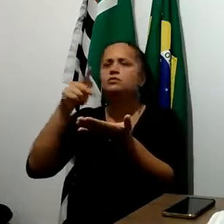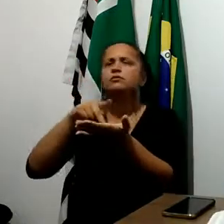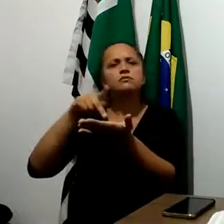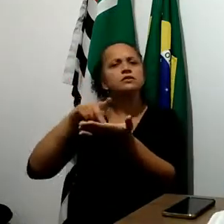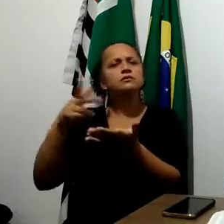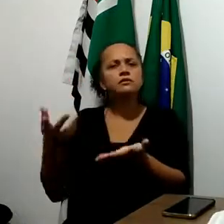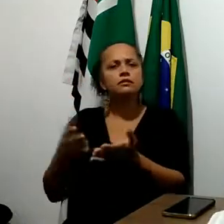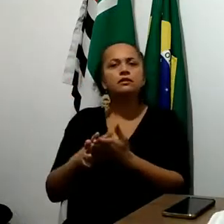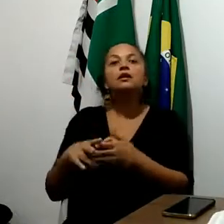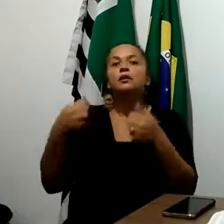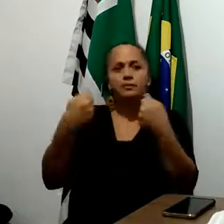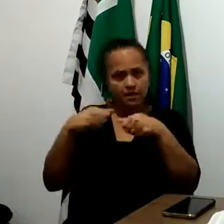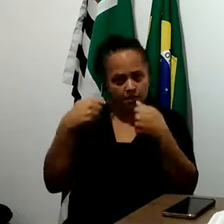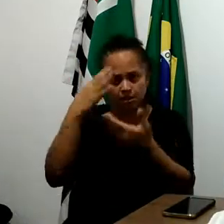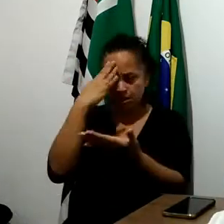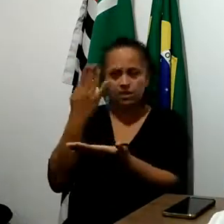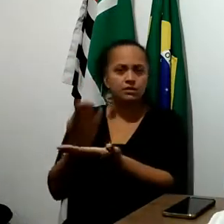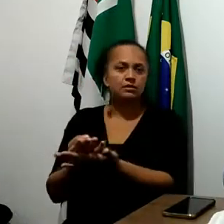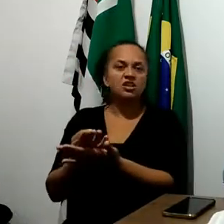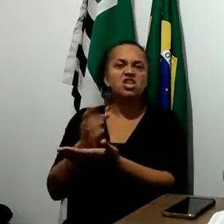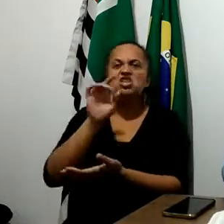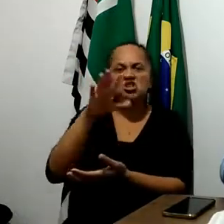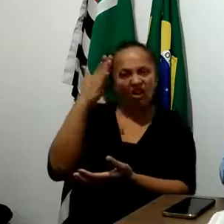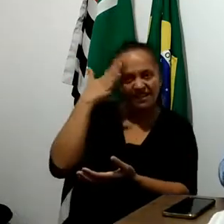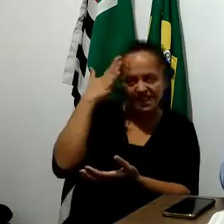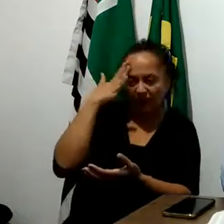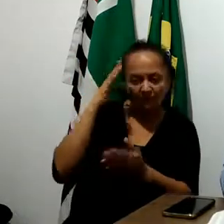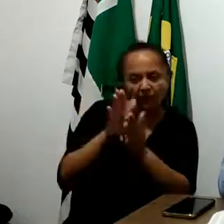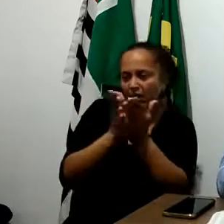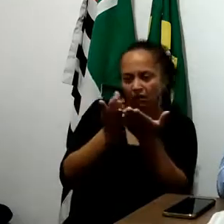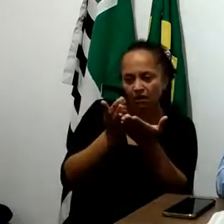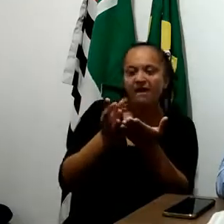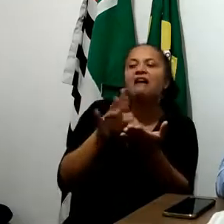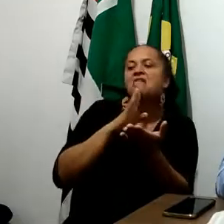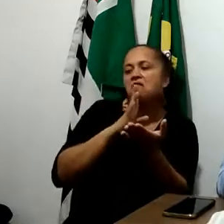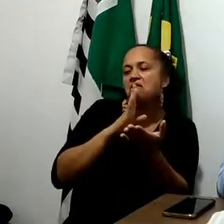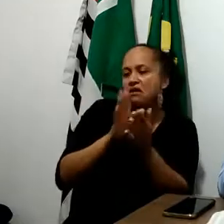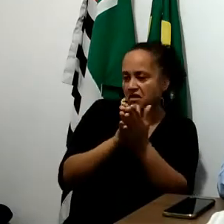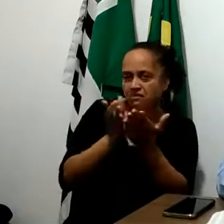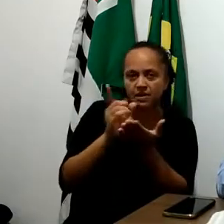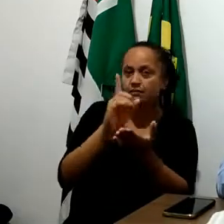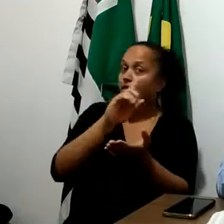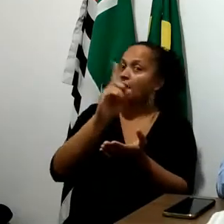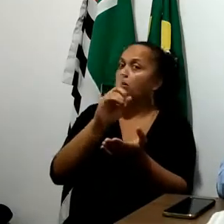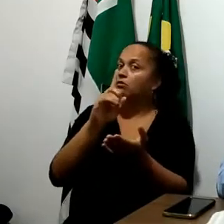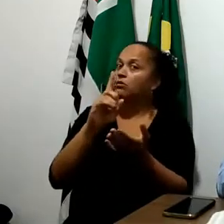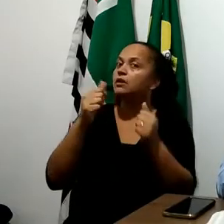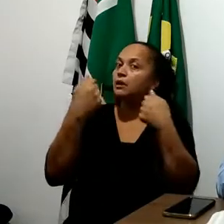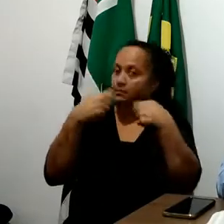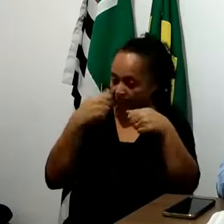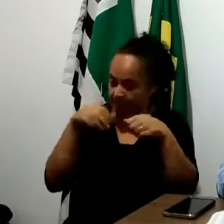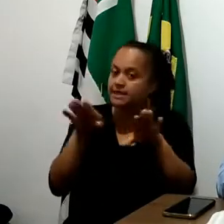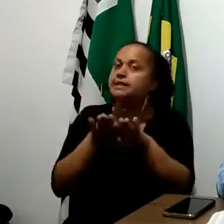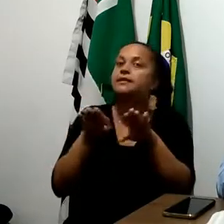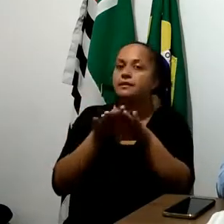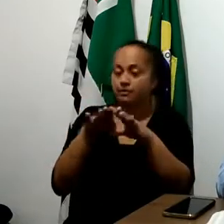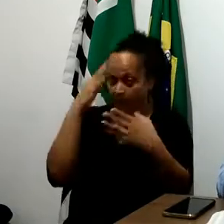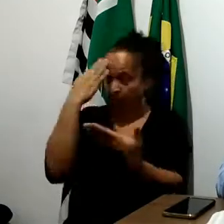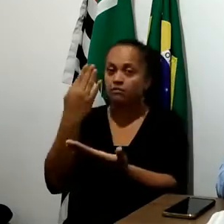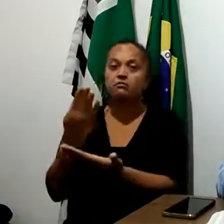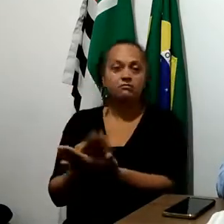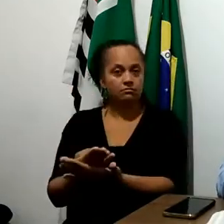Eu preciso acreditar na verdade. Eu preciso acreditar no que a Bíblia diz. A Bíblia, ela é